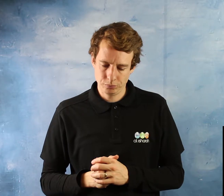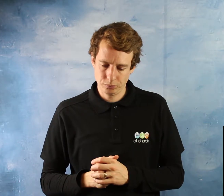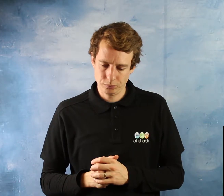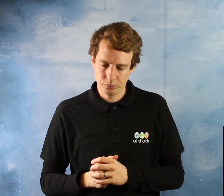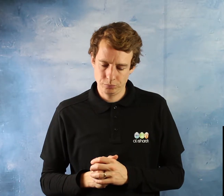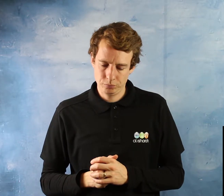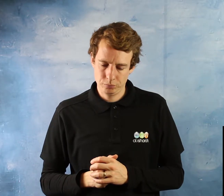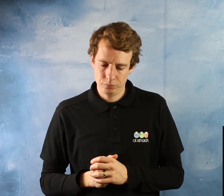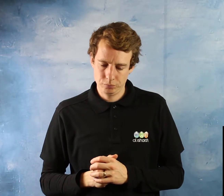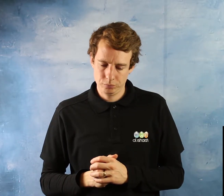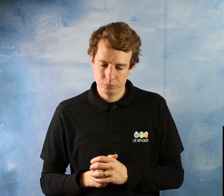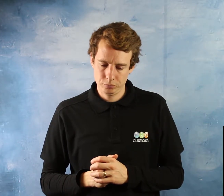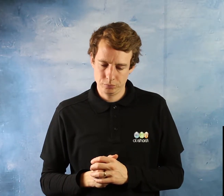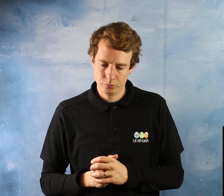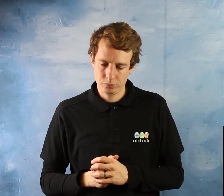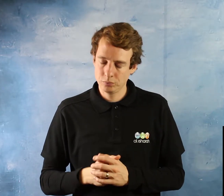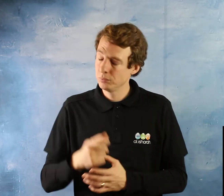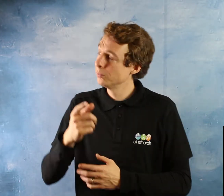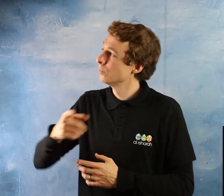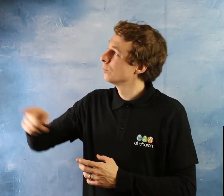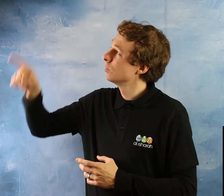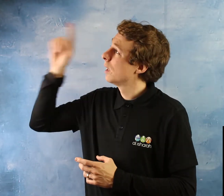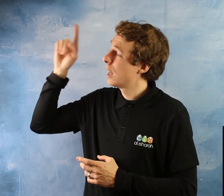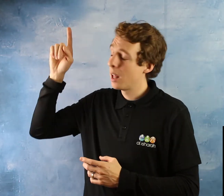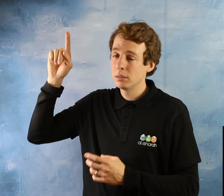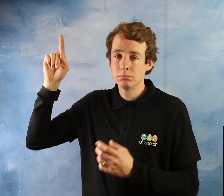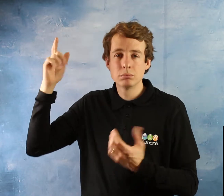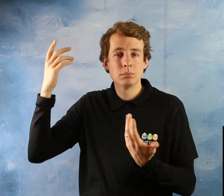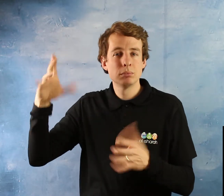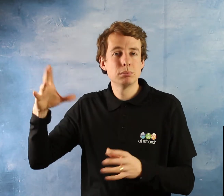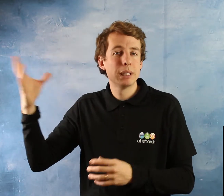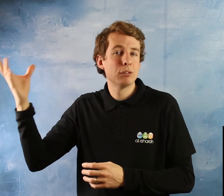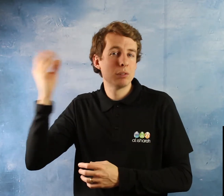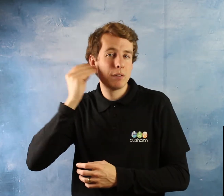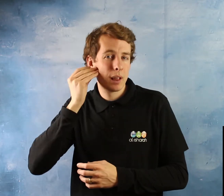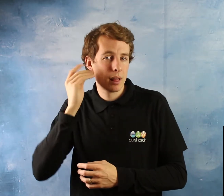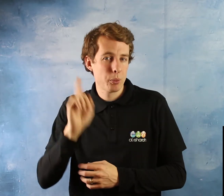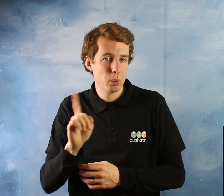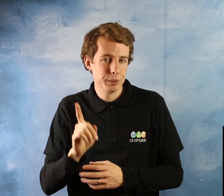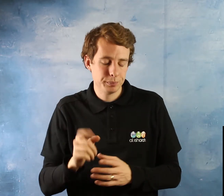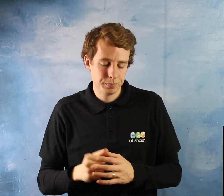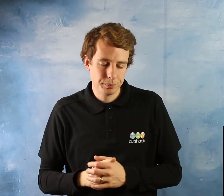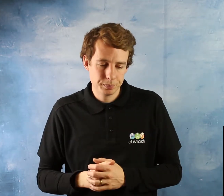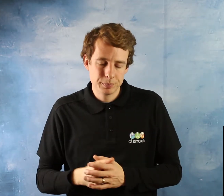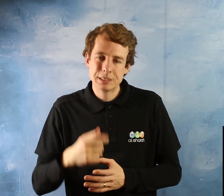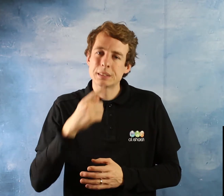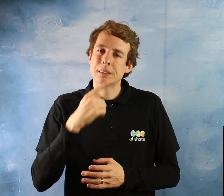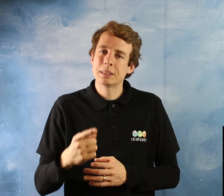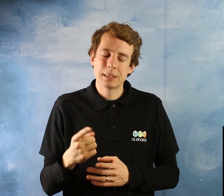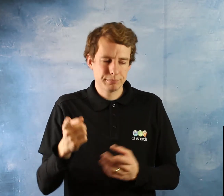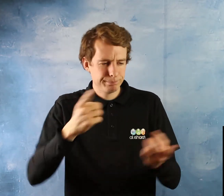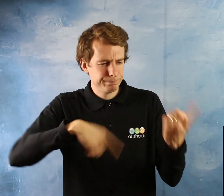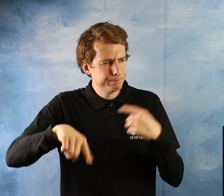يبغي أحد على أحد. Allah has revealed to me that you should humble yourselves to one